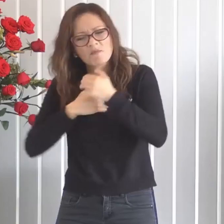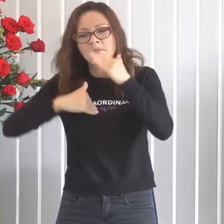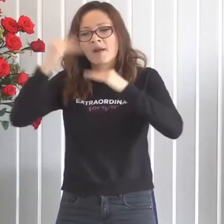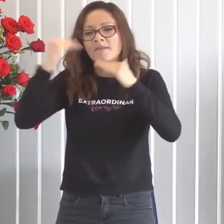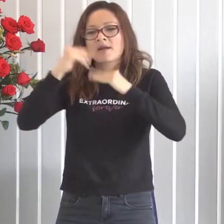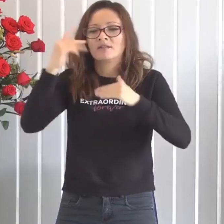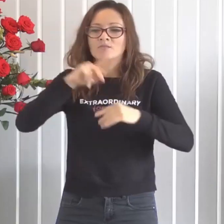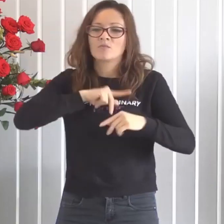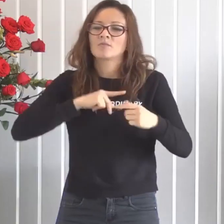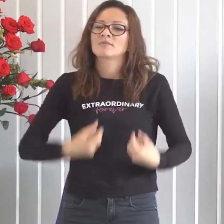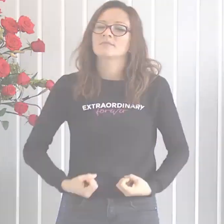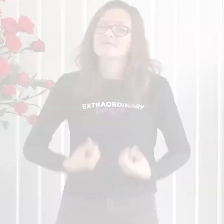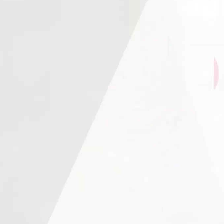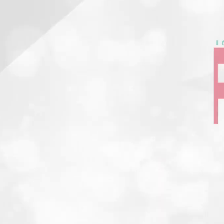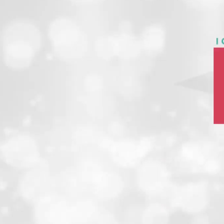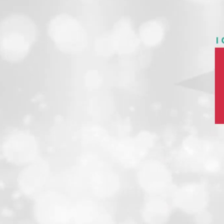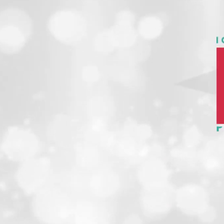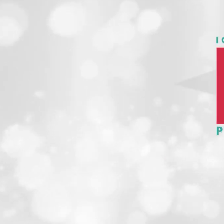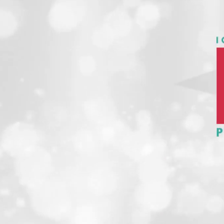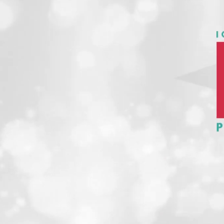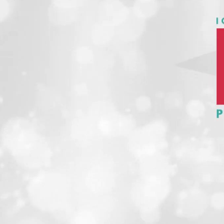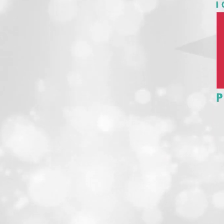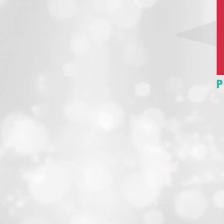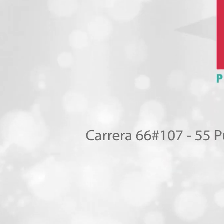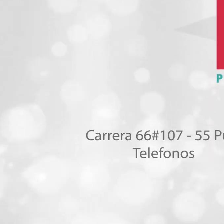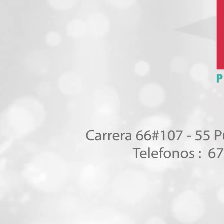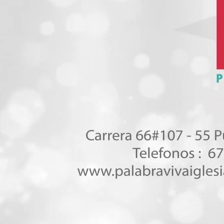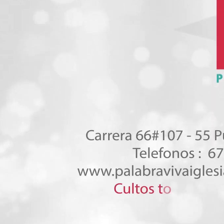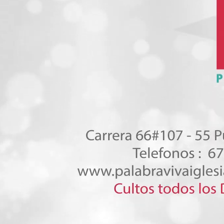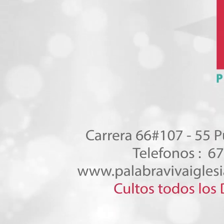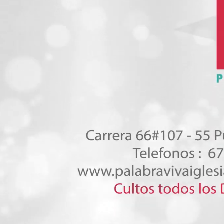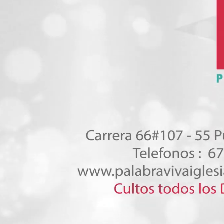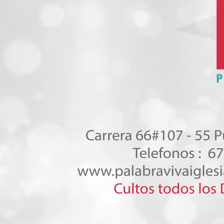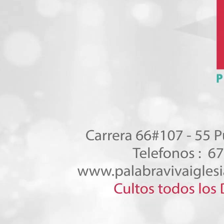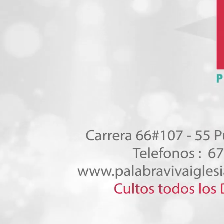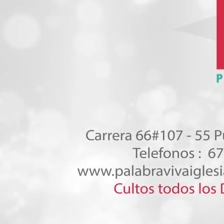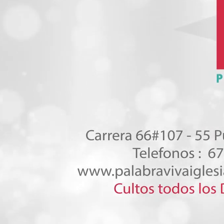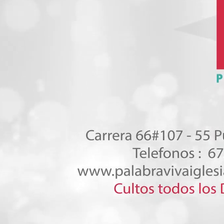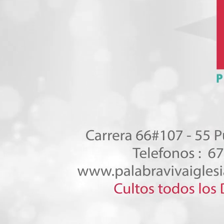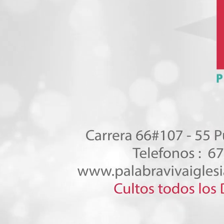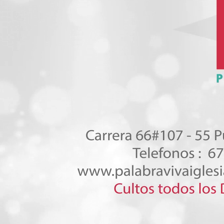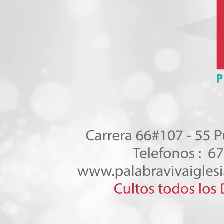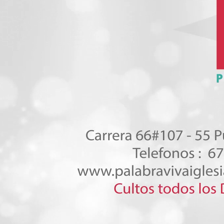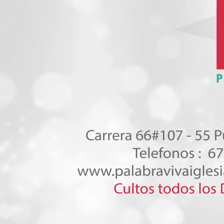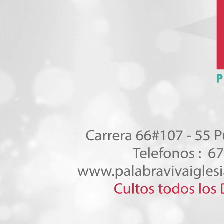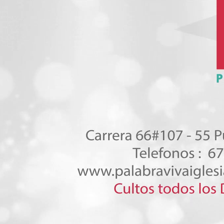más que nuestro ser. En el nombre de Jesús. Amén.